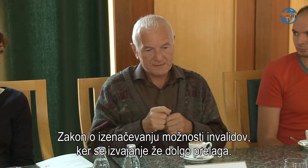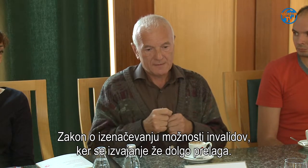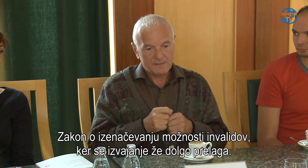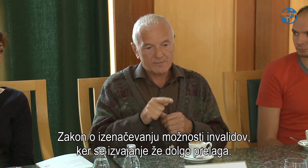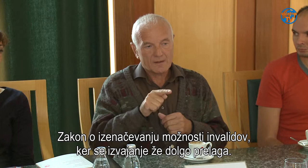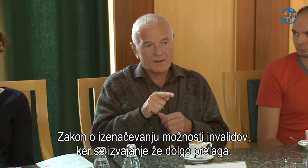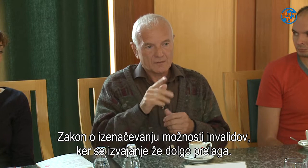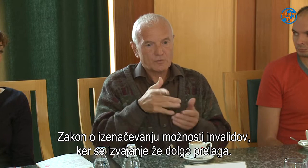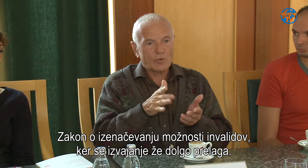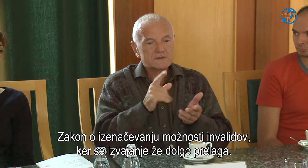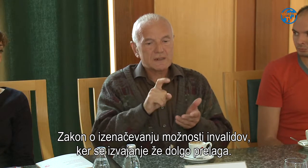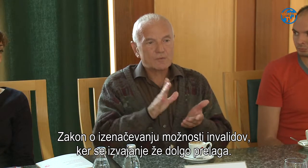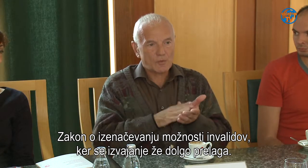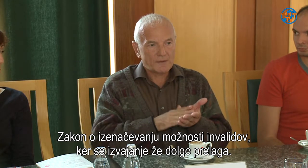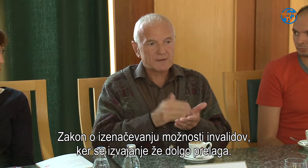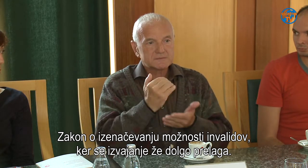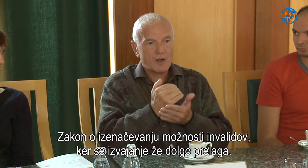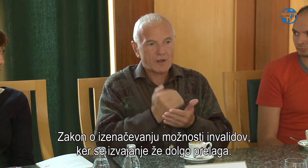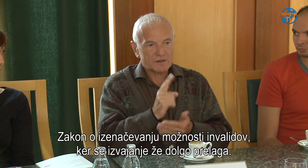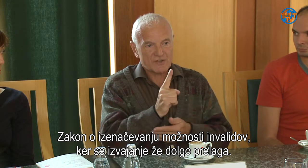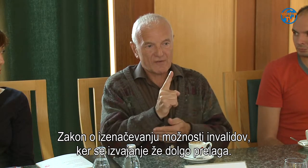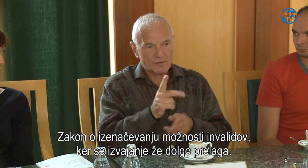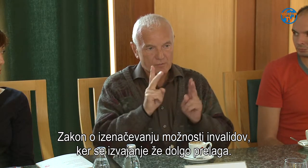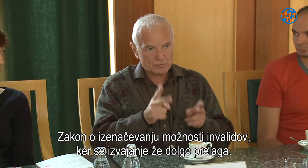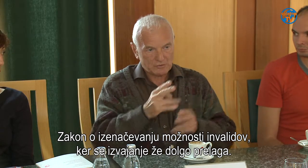o izenačevanju možnosti invalidov.